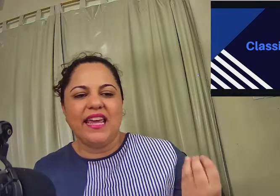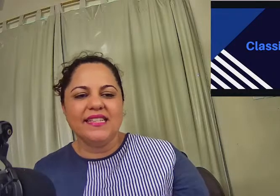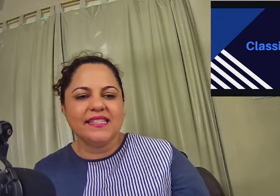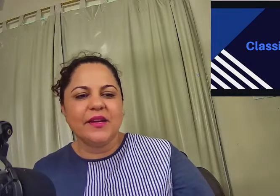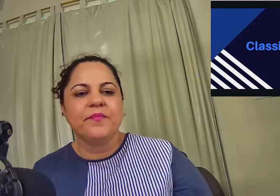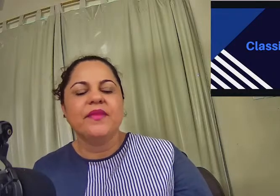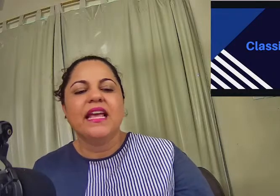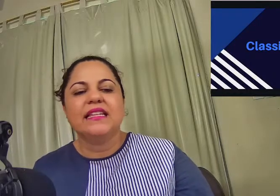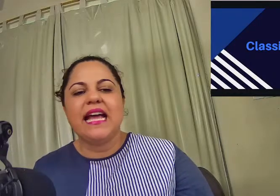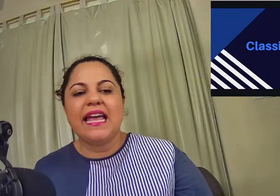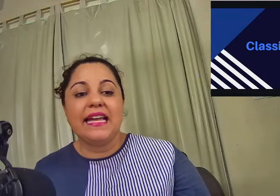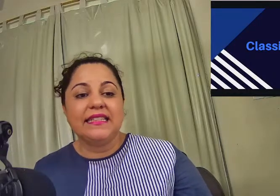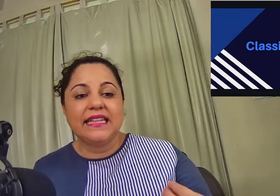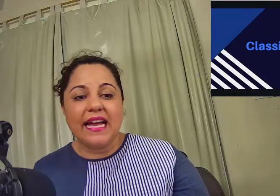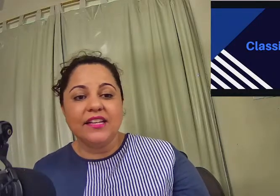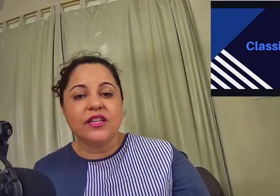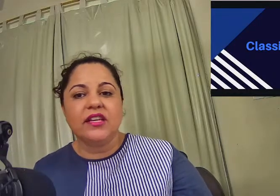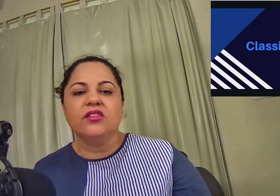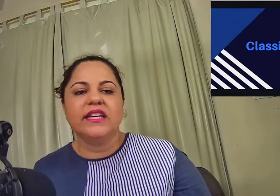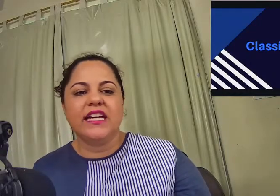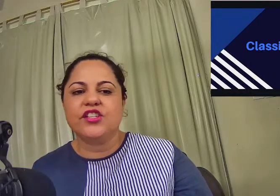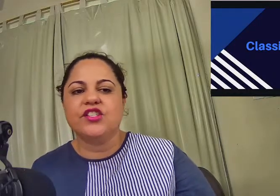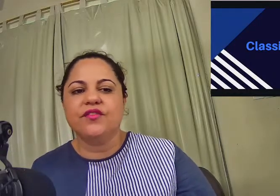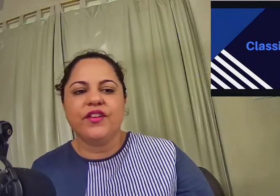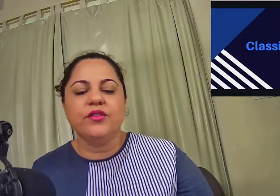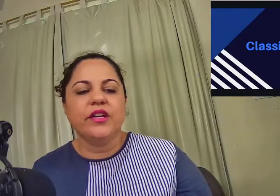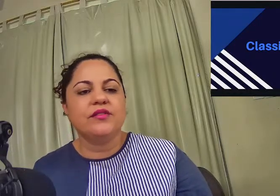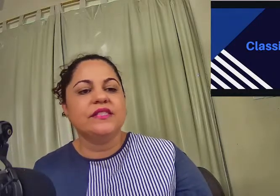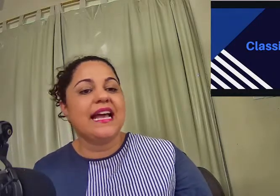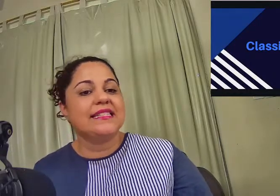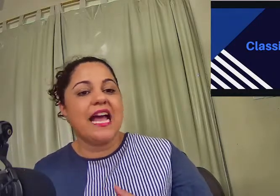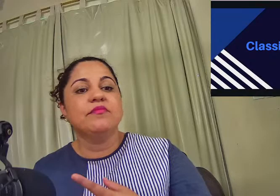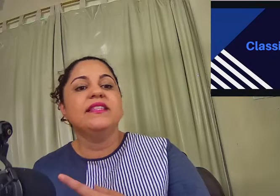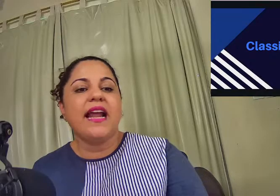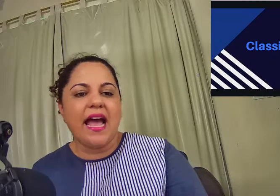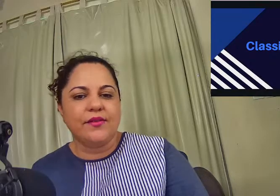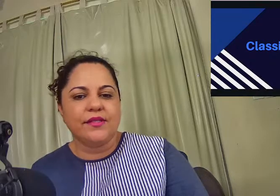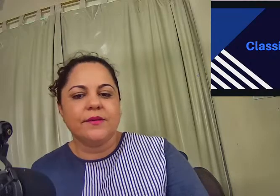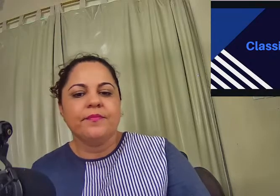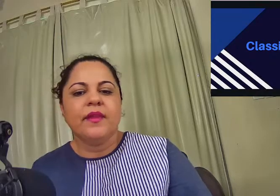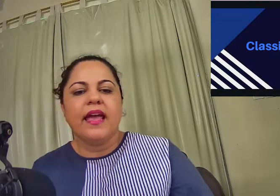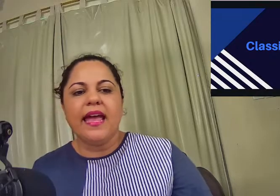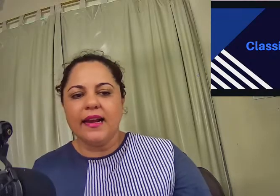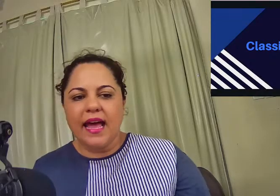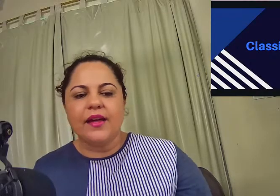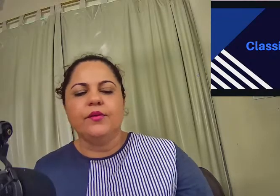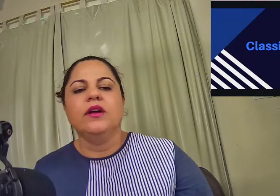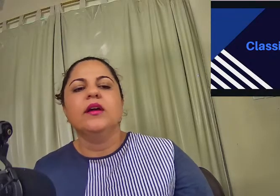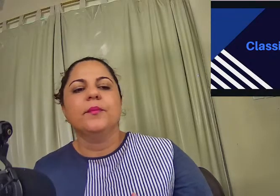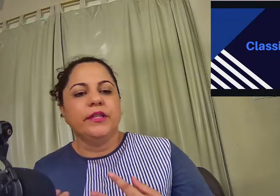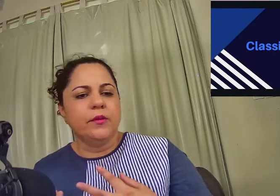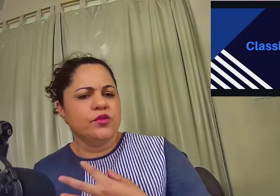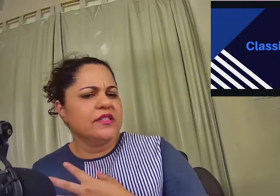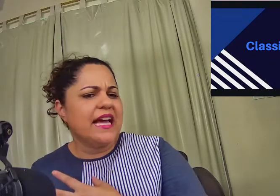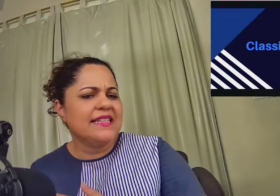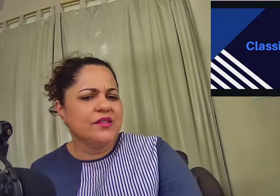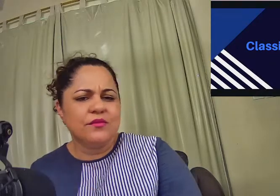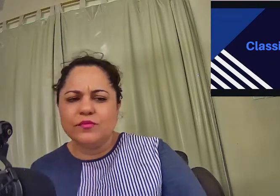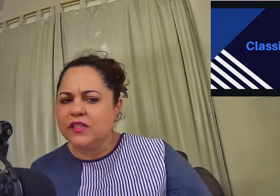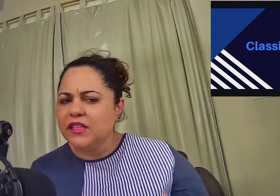referência da realidade, daquilo que a gente vê, do que os sinais arbitrários. É claro, podemos usar tanto